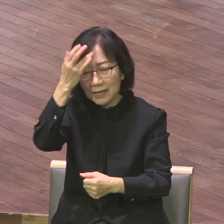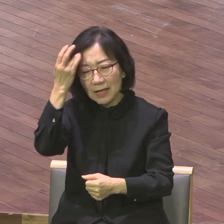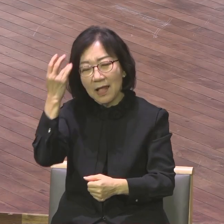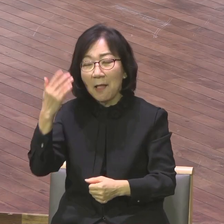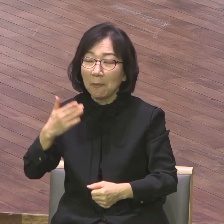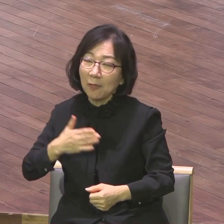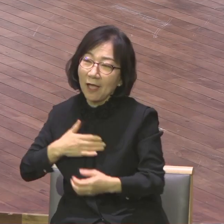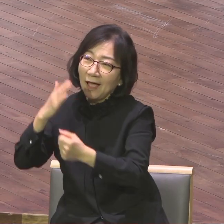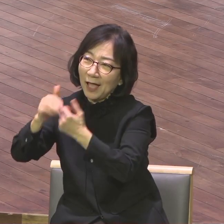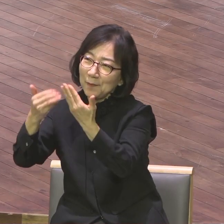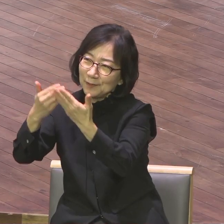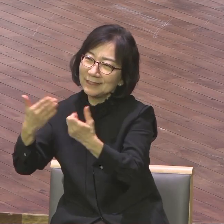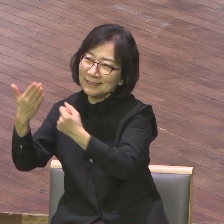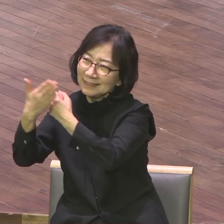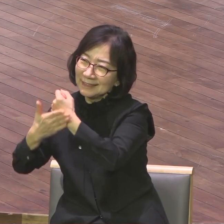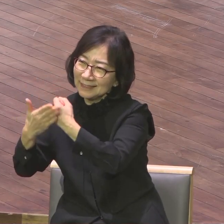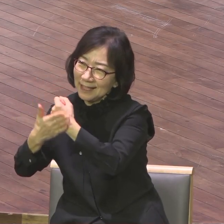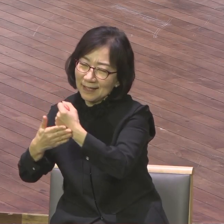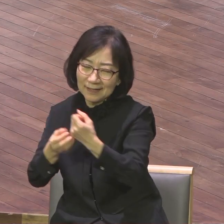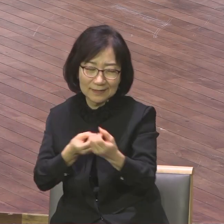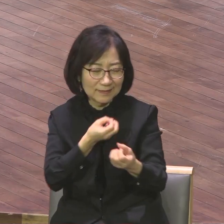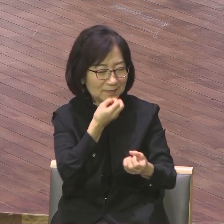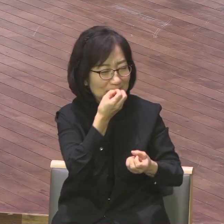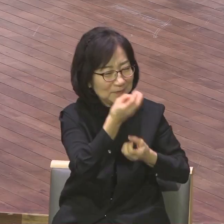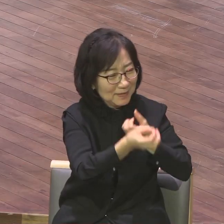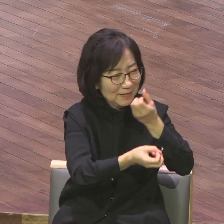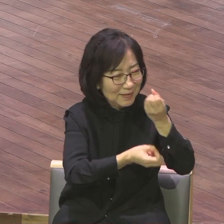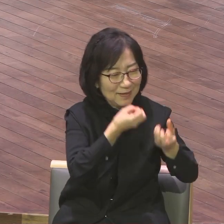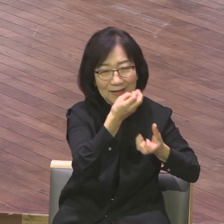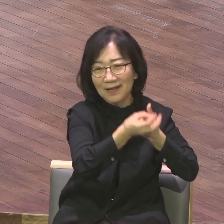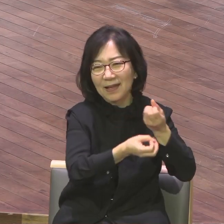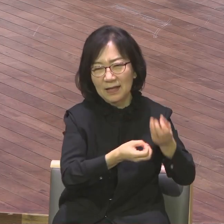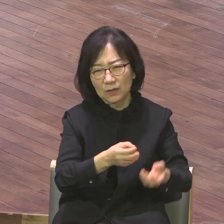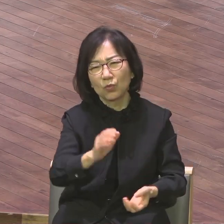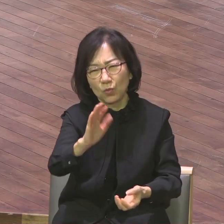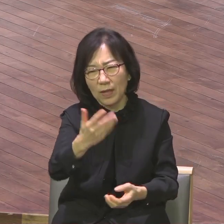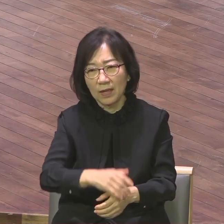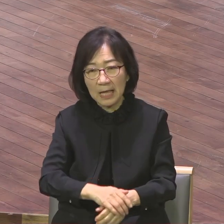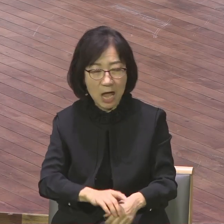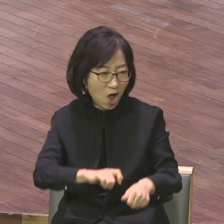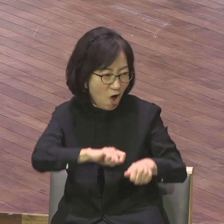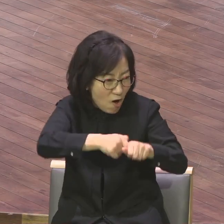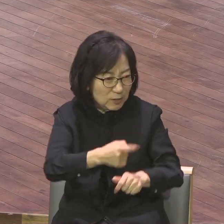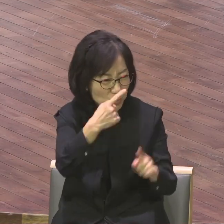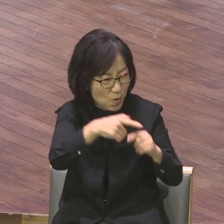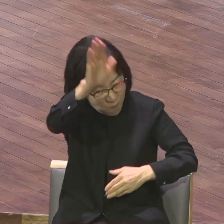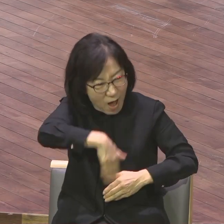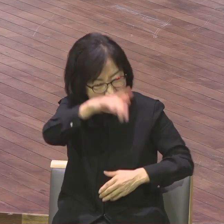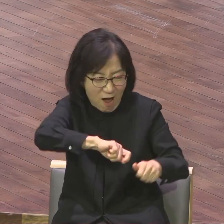받은 은혜에 대해서 사마리아 여자처럼 간단하게 간증하면 돼요.